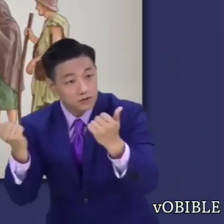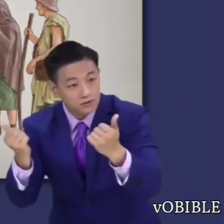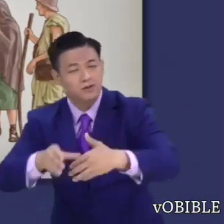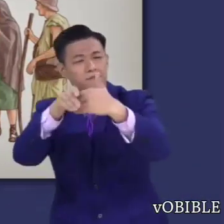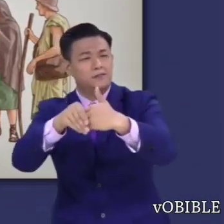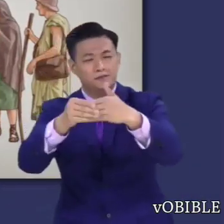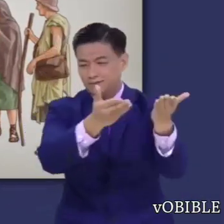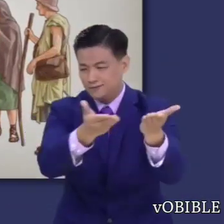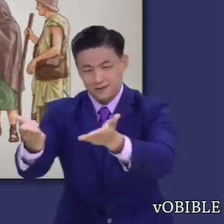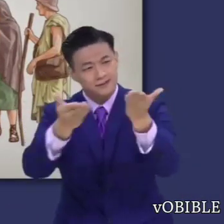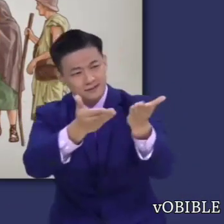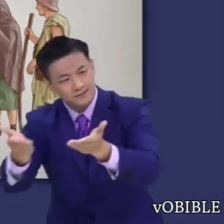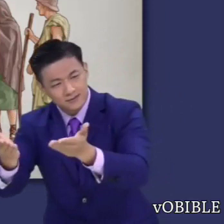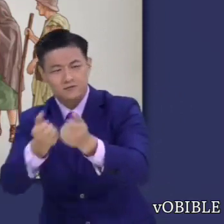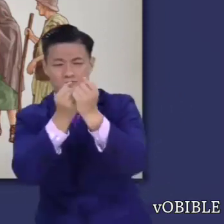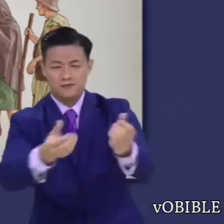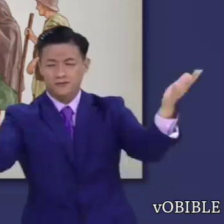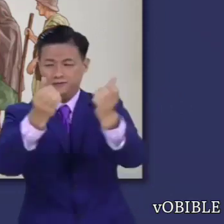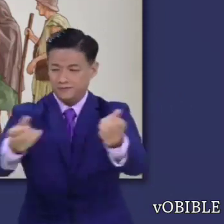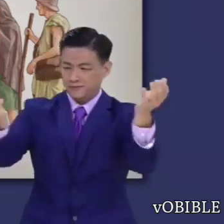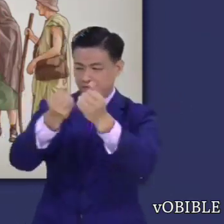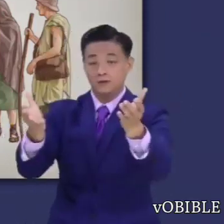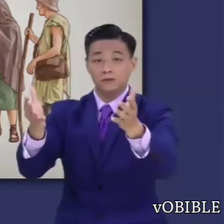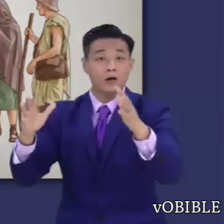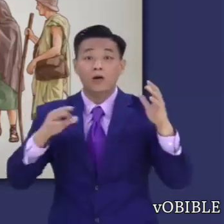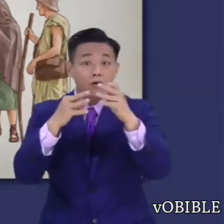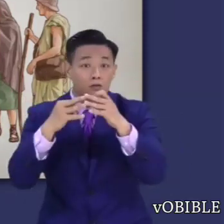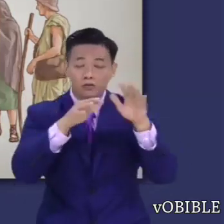兄。使徒约翰称赞该由的好客精神。